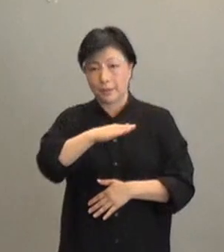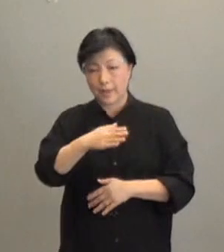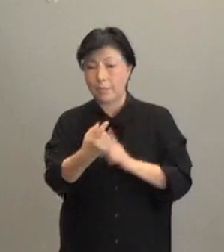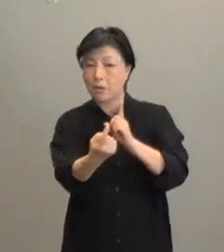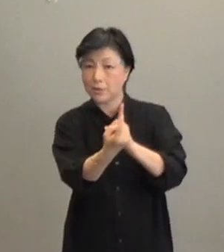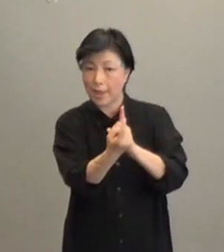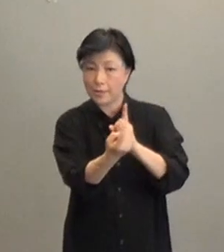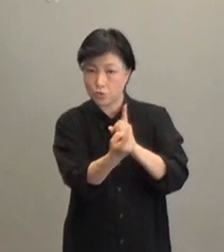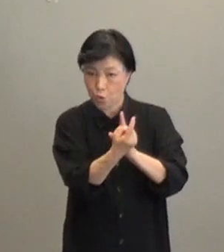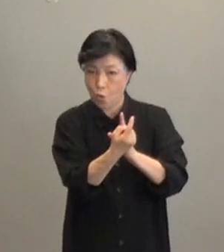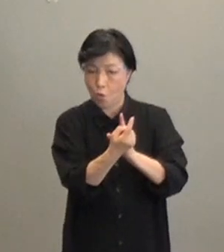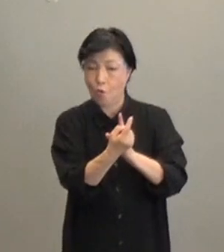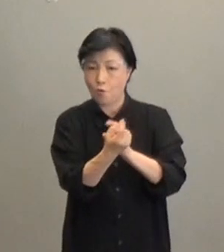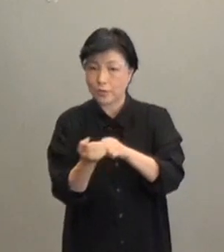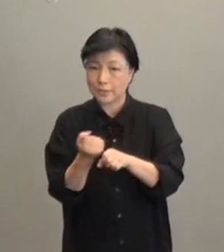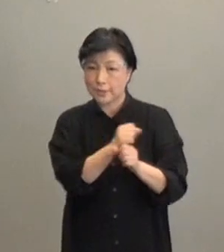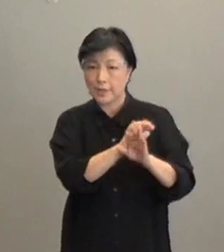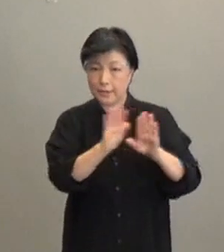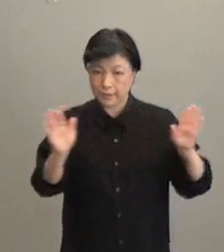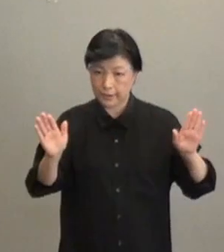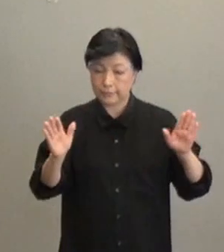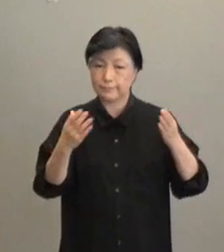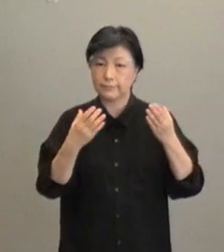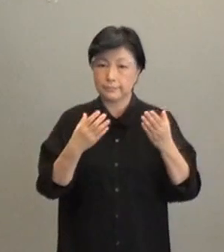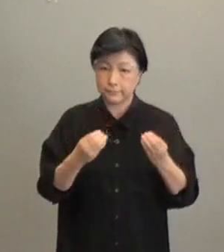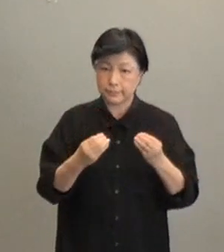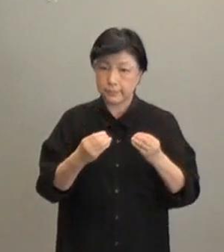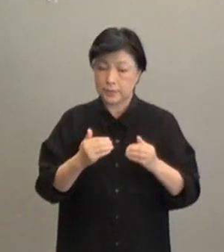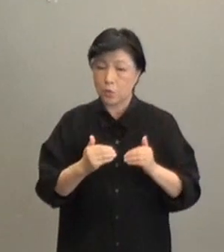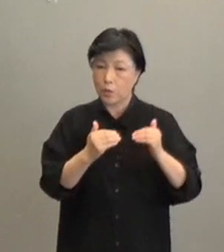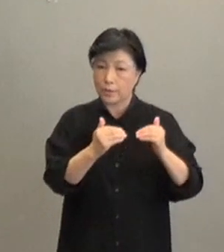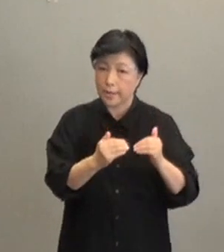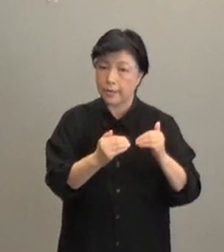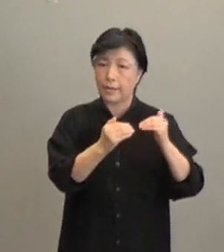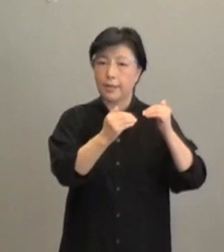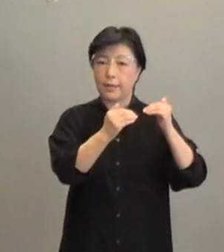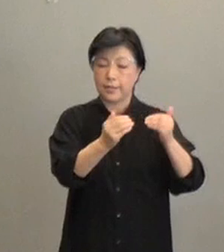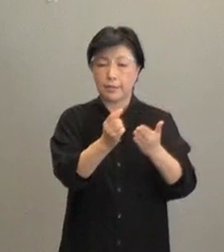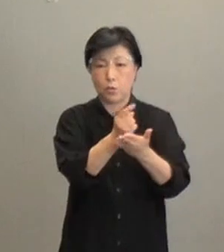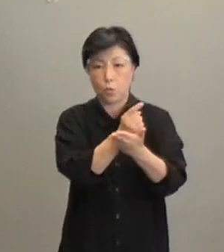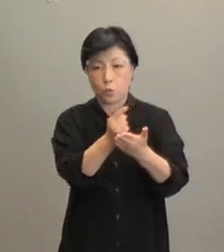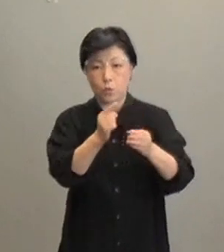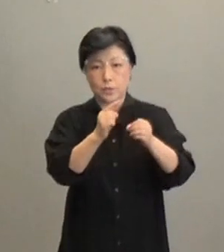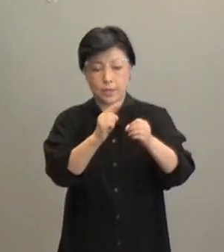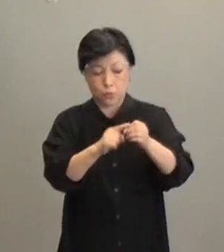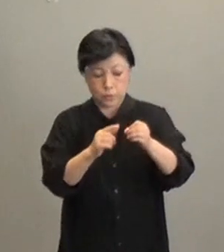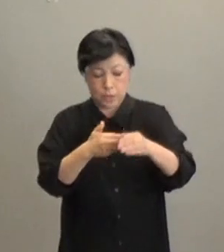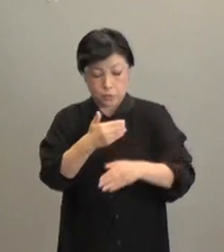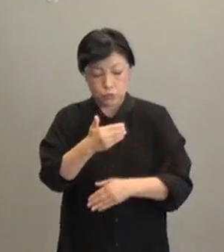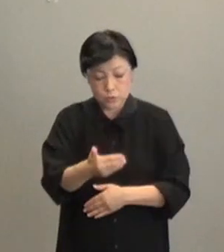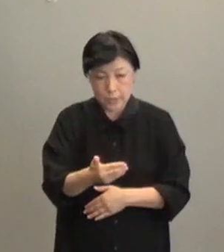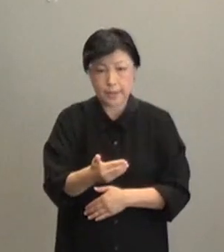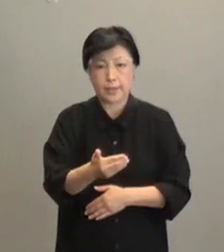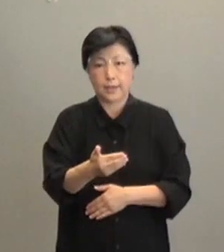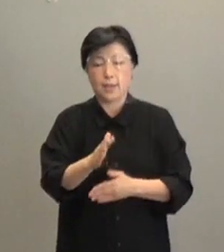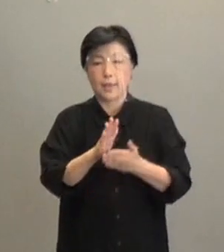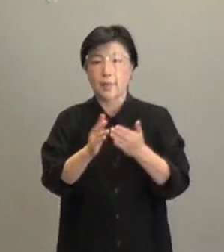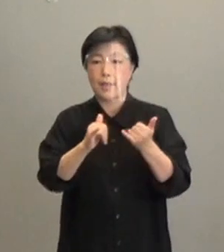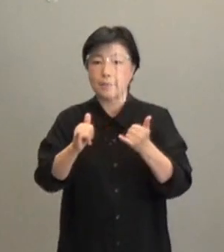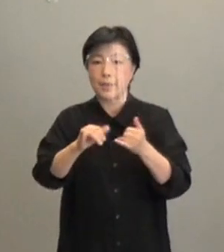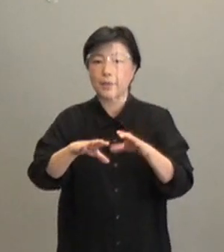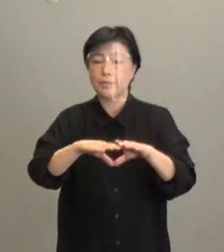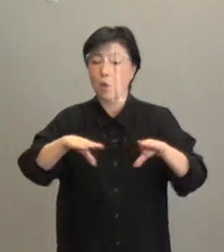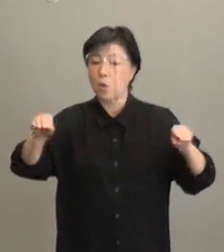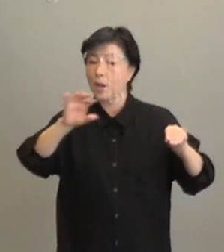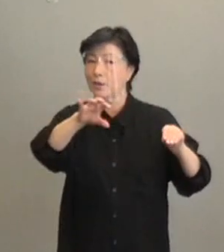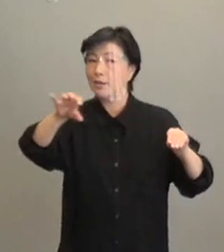を対象にしておりますけれども、これを段階的な方向性としてはですね、その次は県民以外の